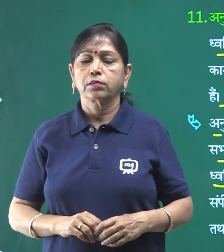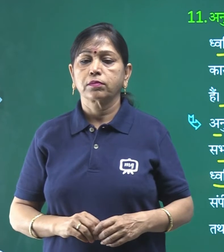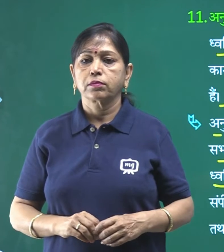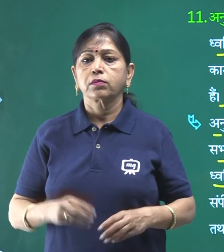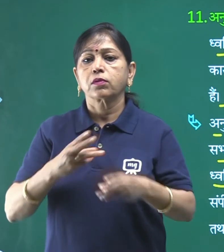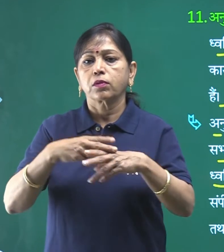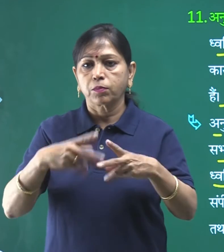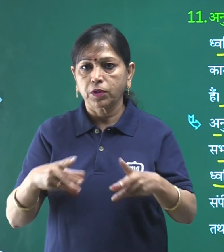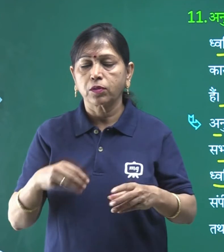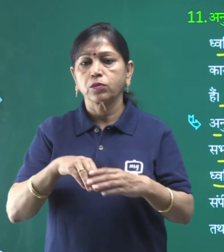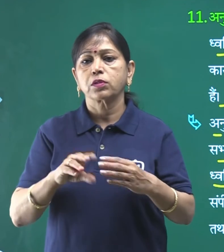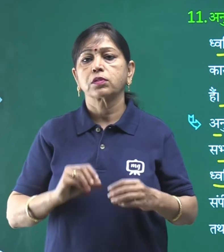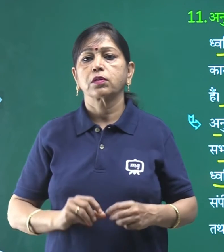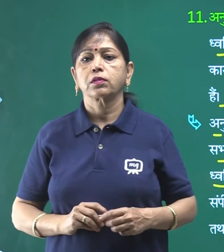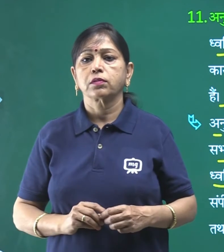पदार्थों जैसे